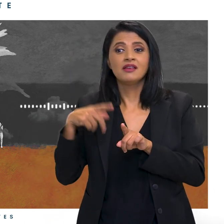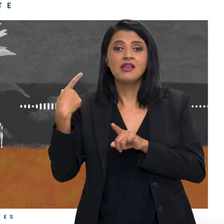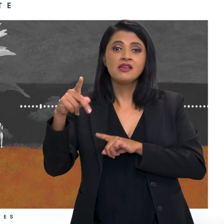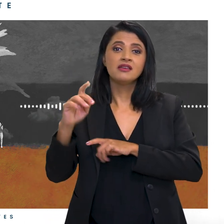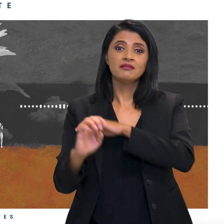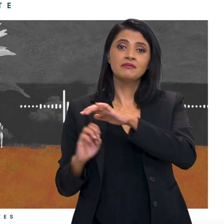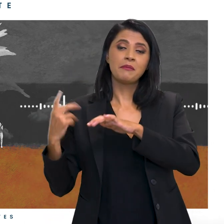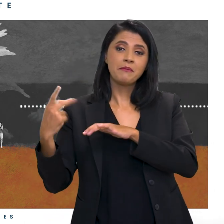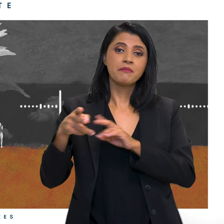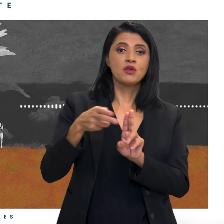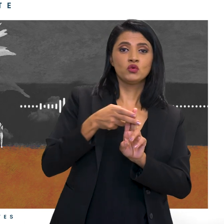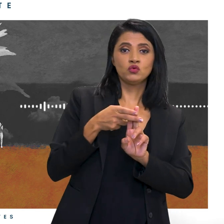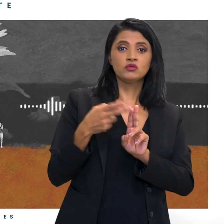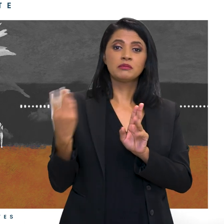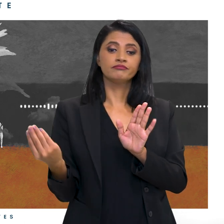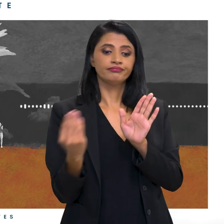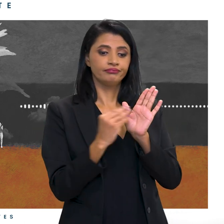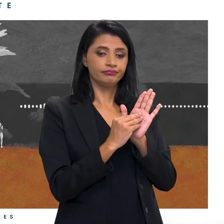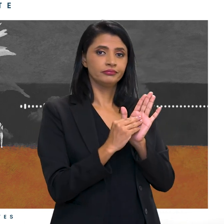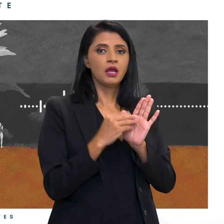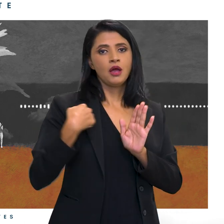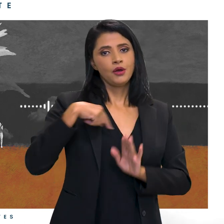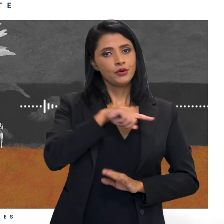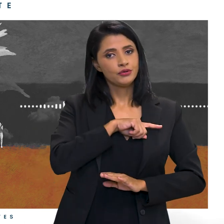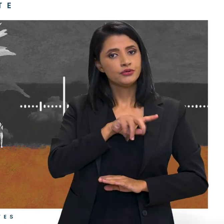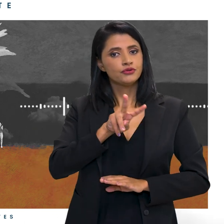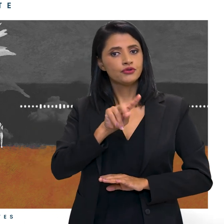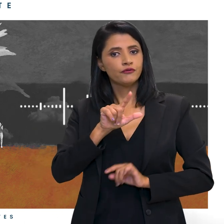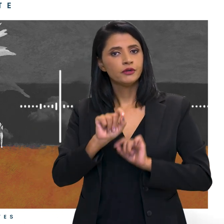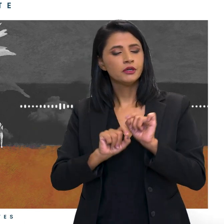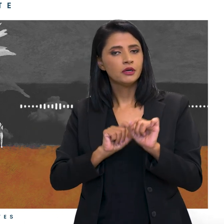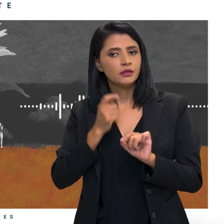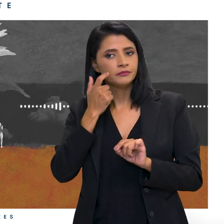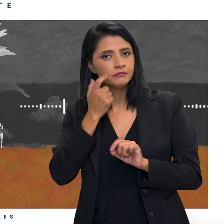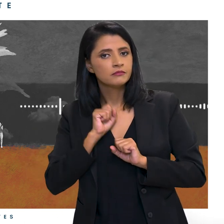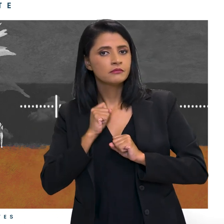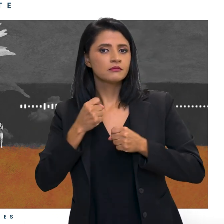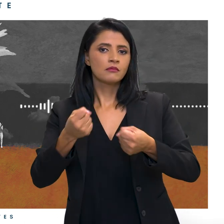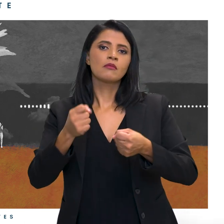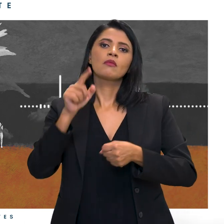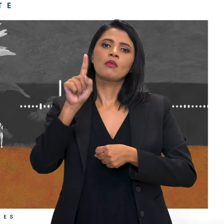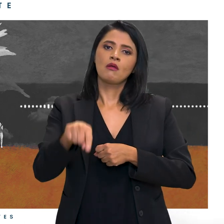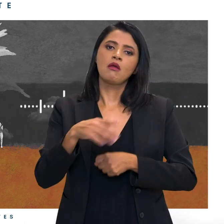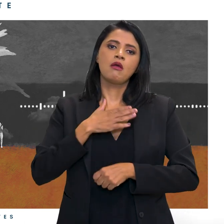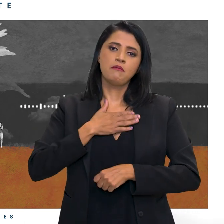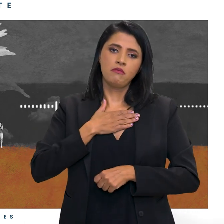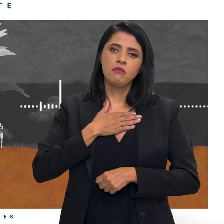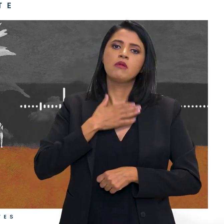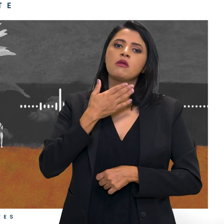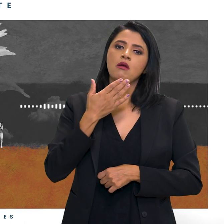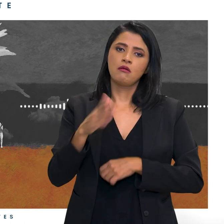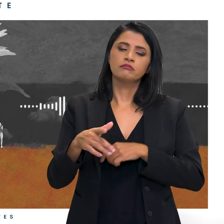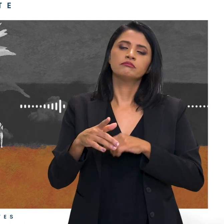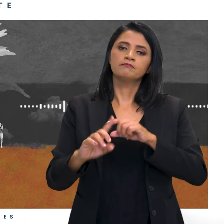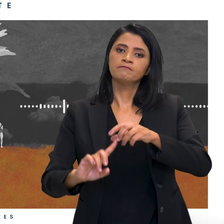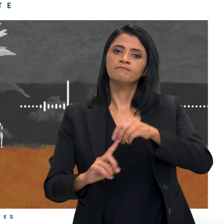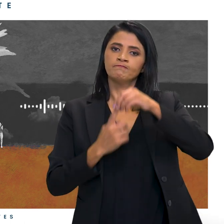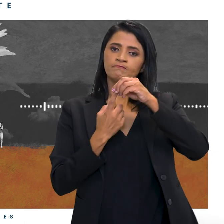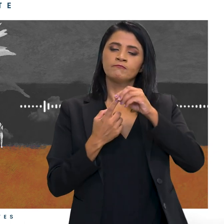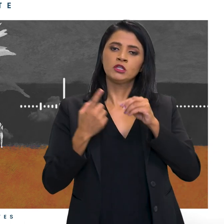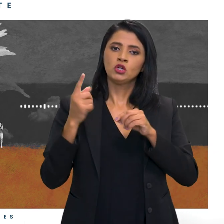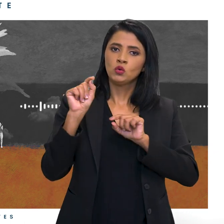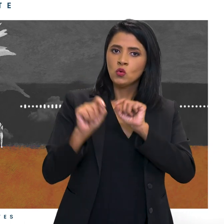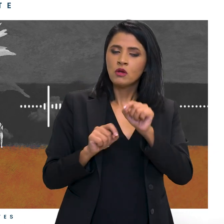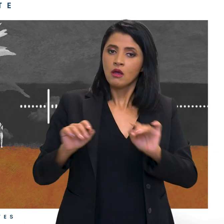quanto da incorporação pelo SUS. O que nós vamos estar defendendo como uma das linhas